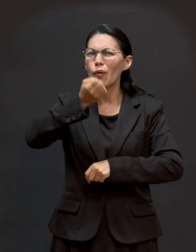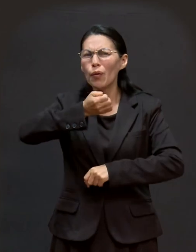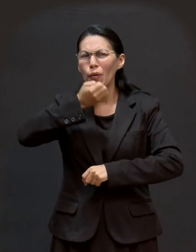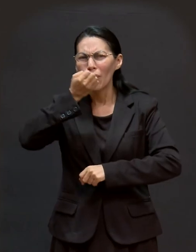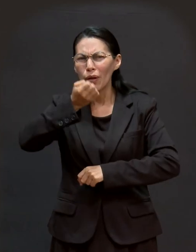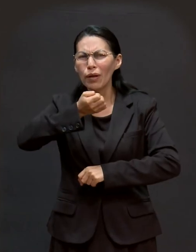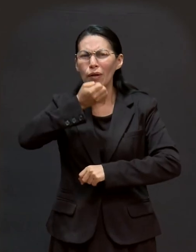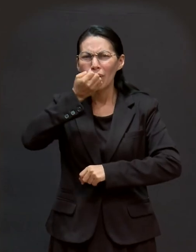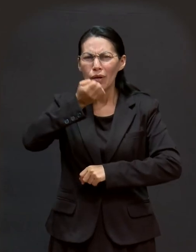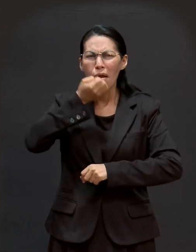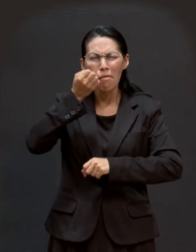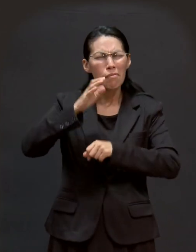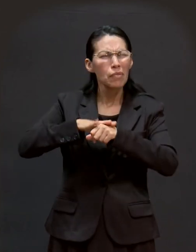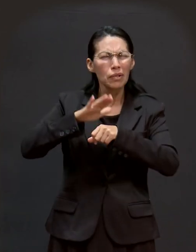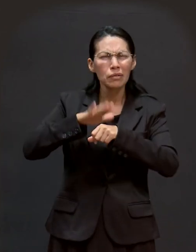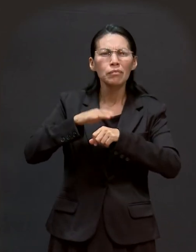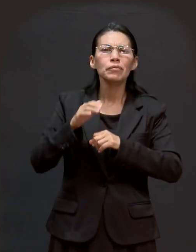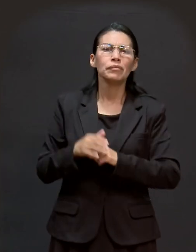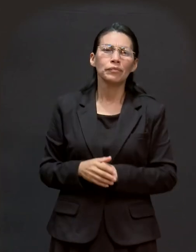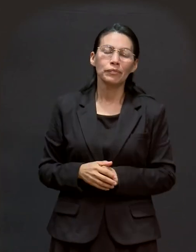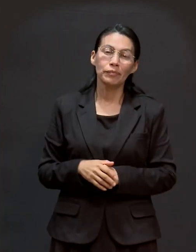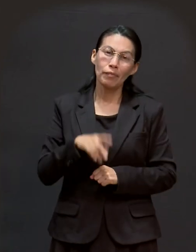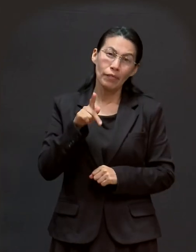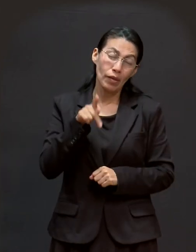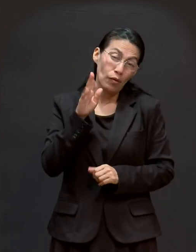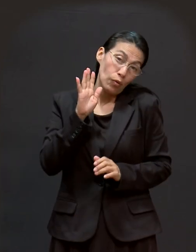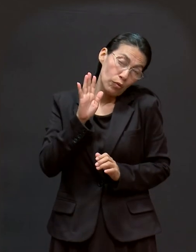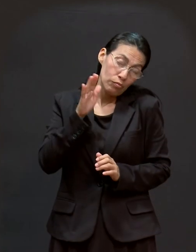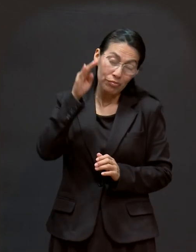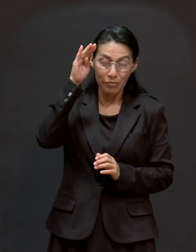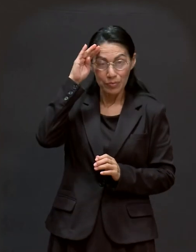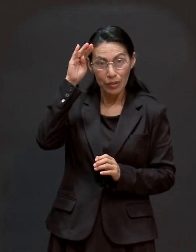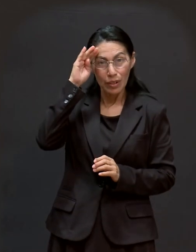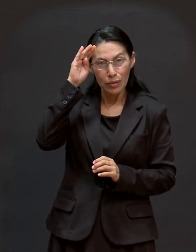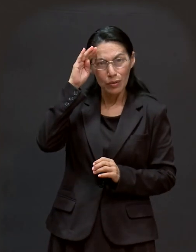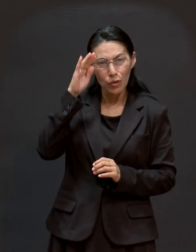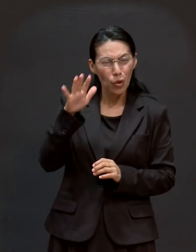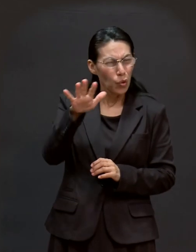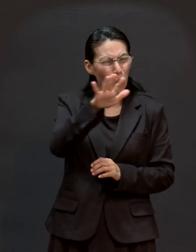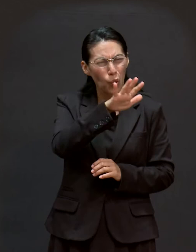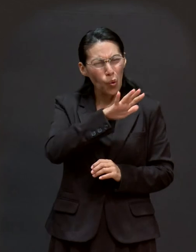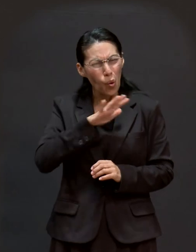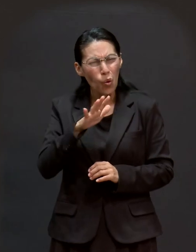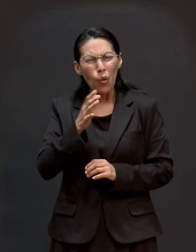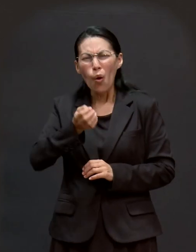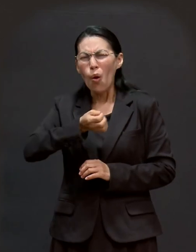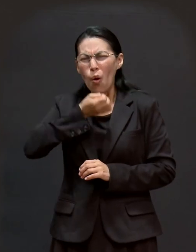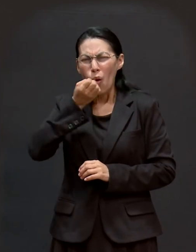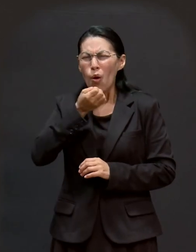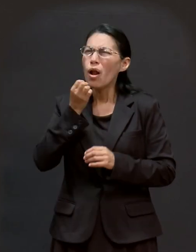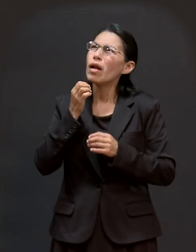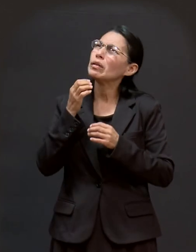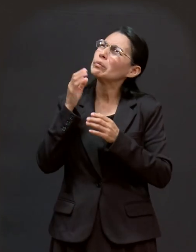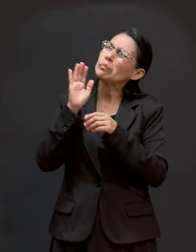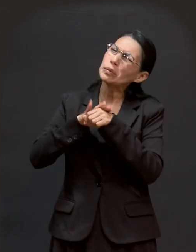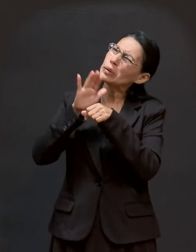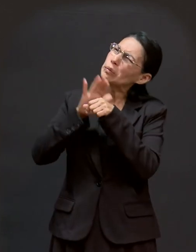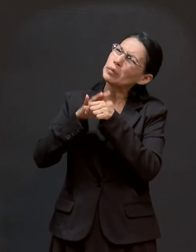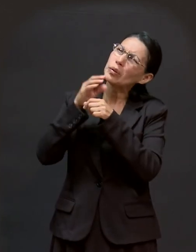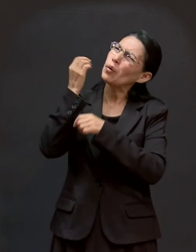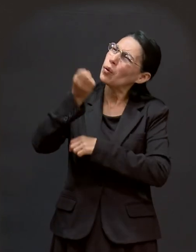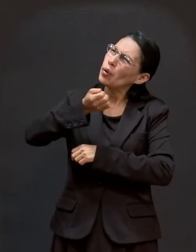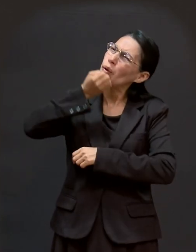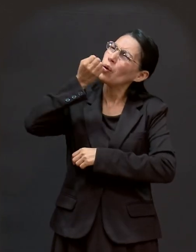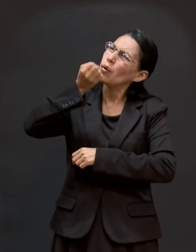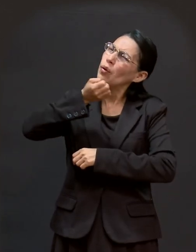las damas tienen cierta inclinación a la oración pero yo creo que todos deberíamos tener